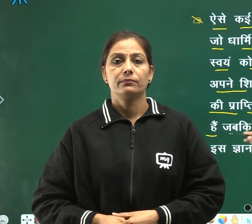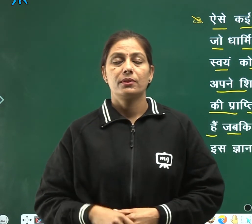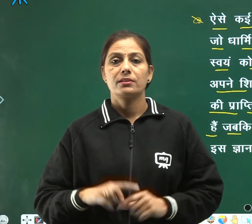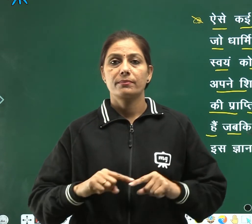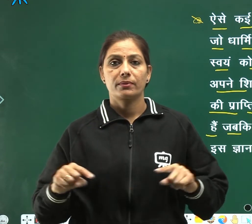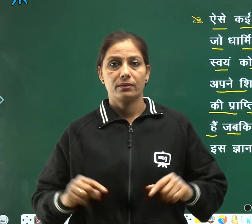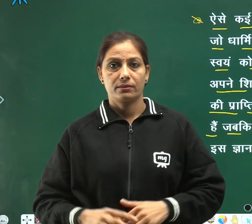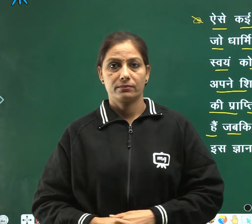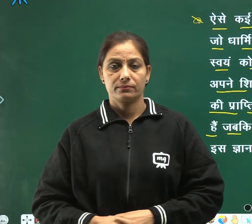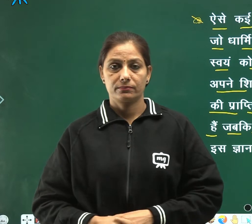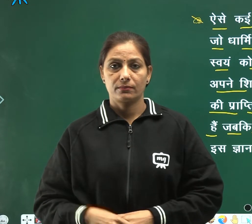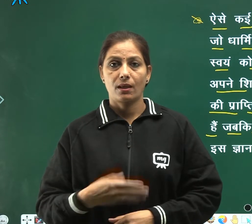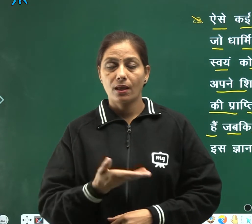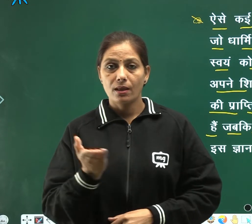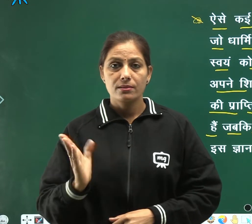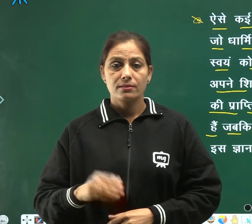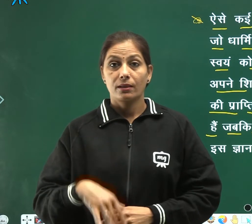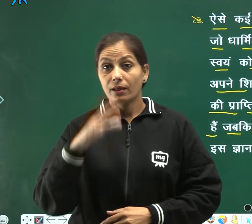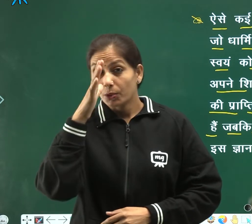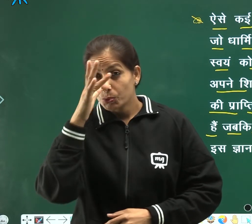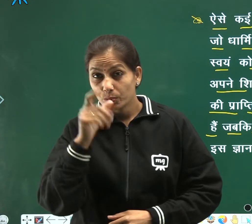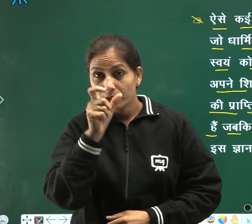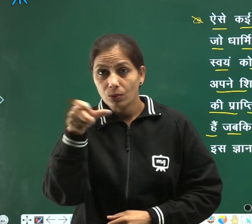जबकि ऐसे पाखंडी